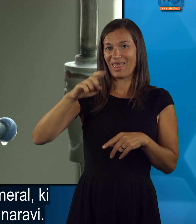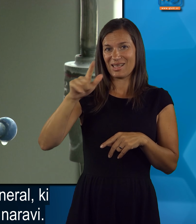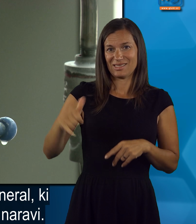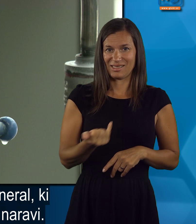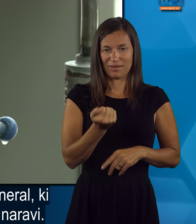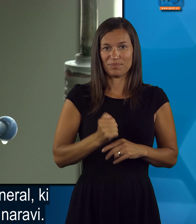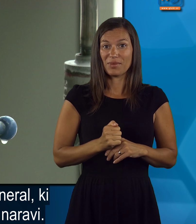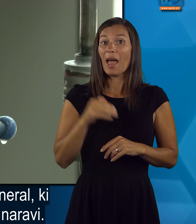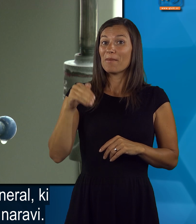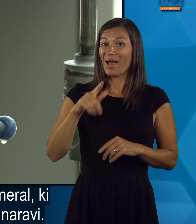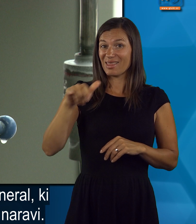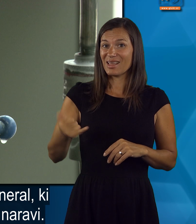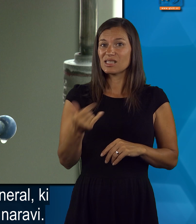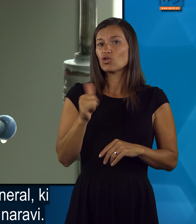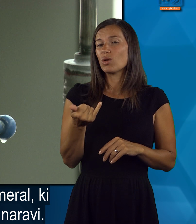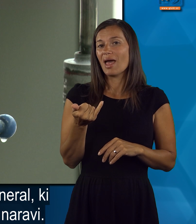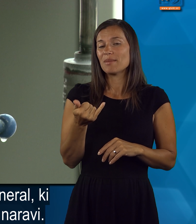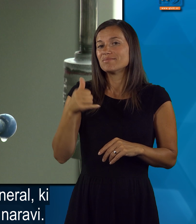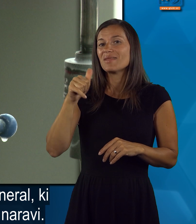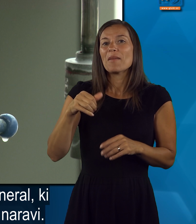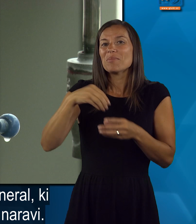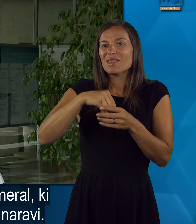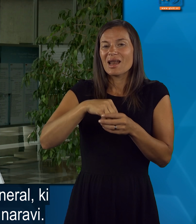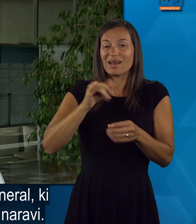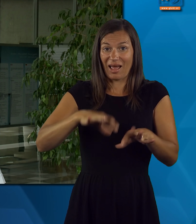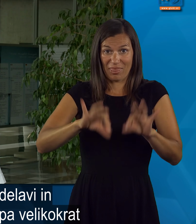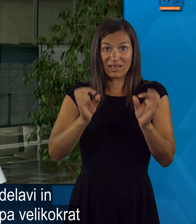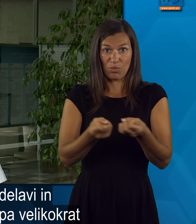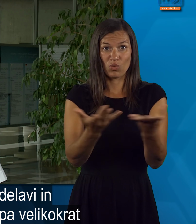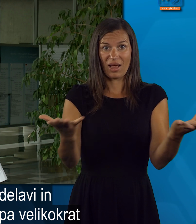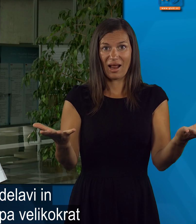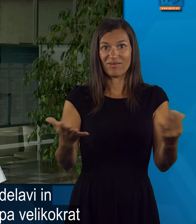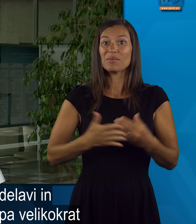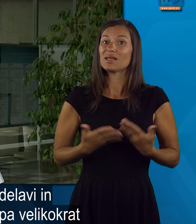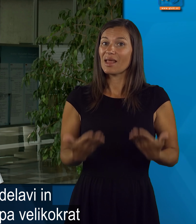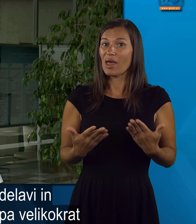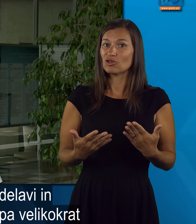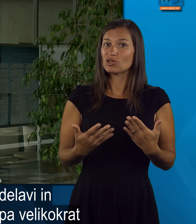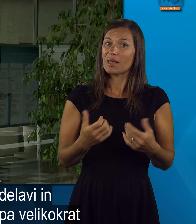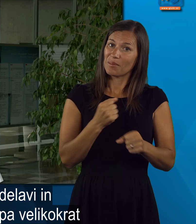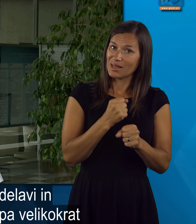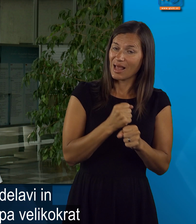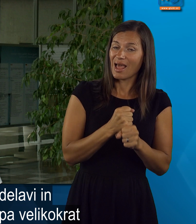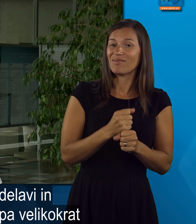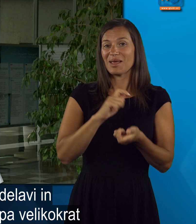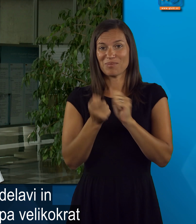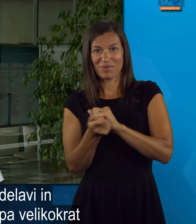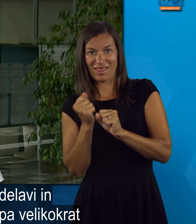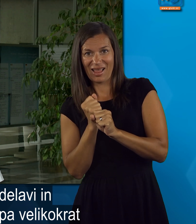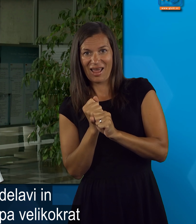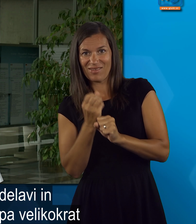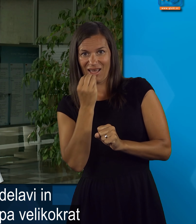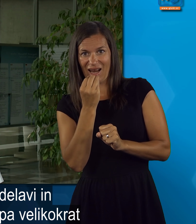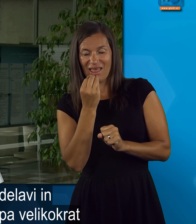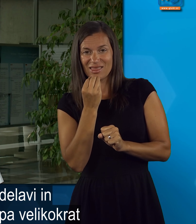Magnezij je mineral, ki ga najdemo v naravi, pri današnji pridelavi in predelavi hrane